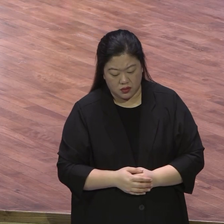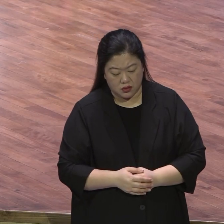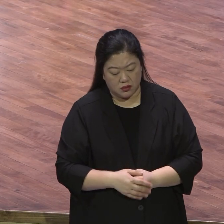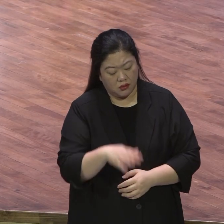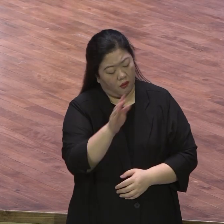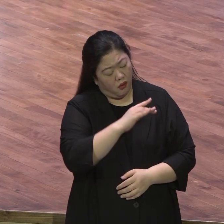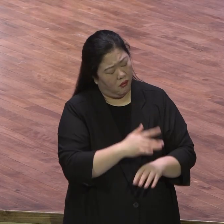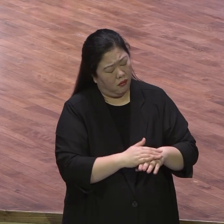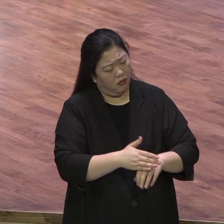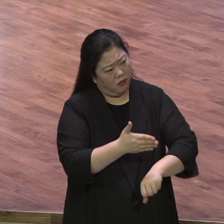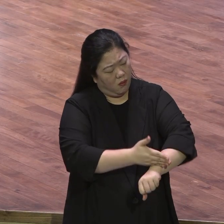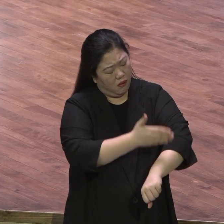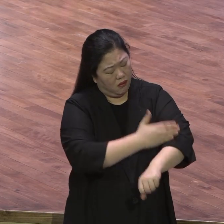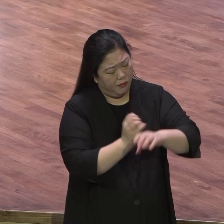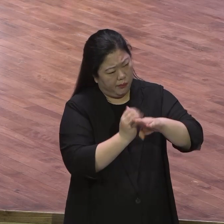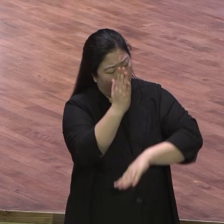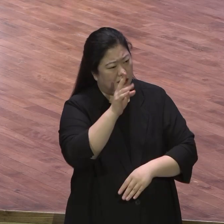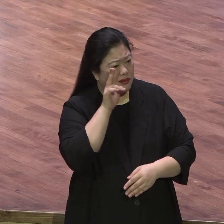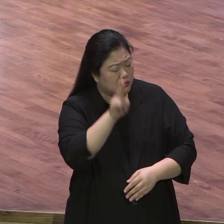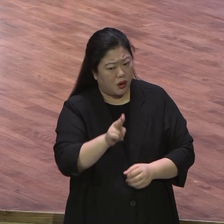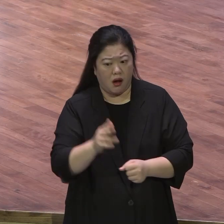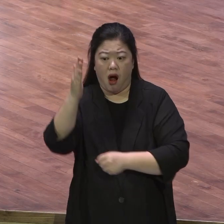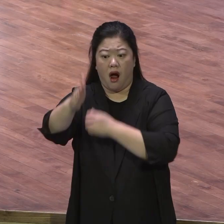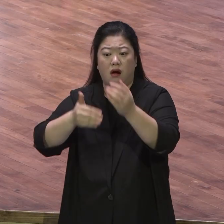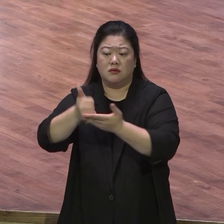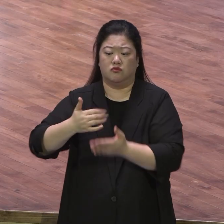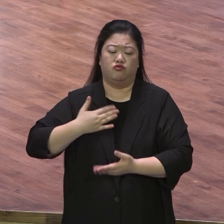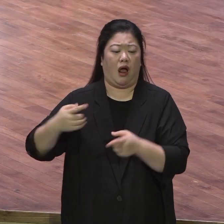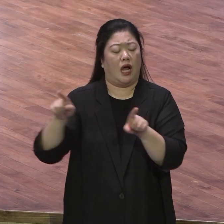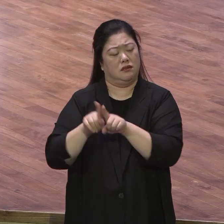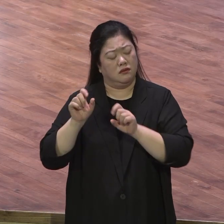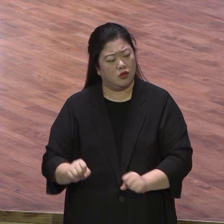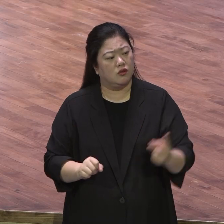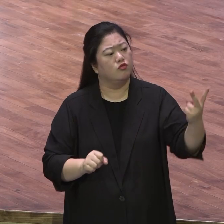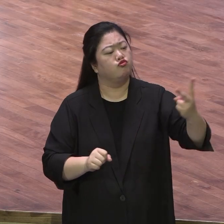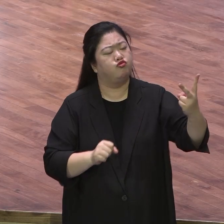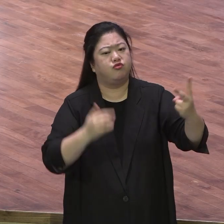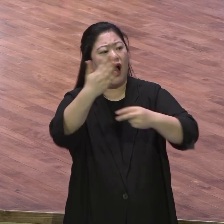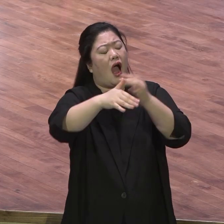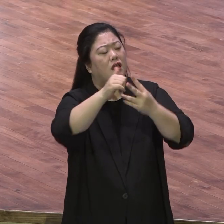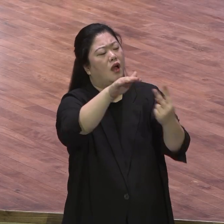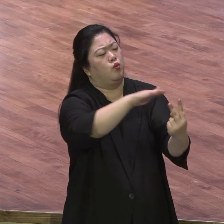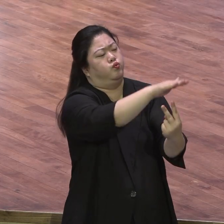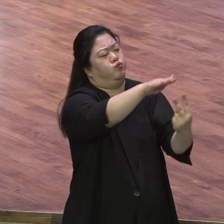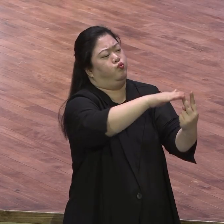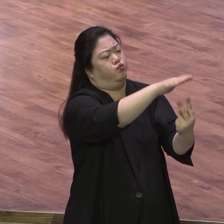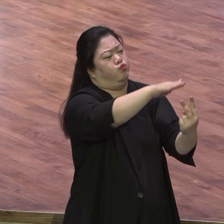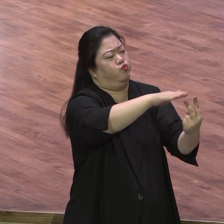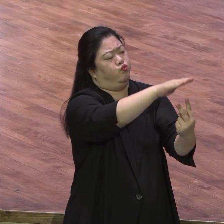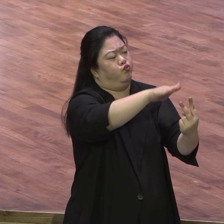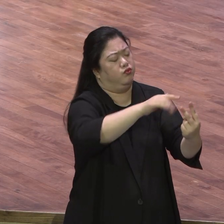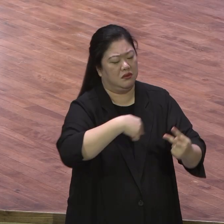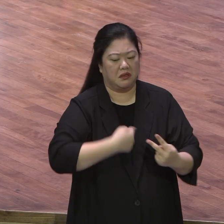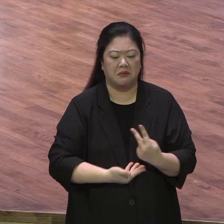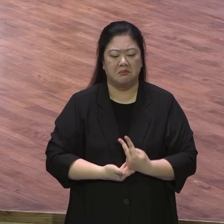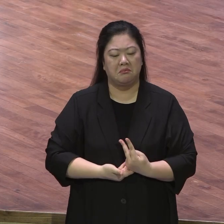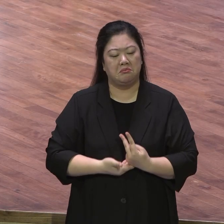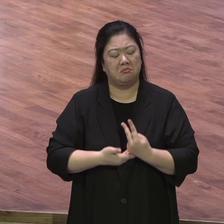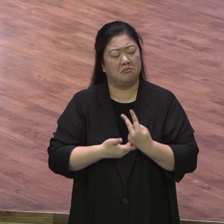거룩하고 여호와께서도 그들 중에 계시거늘 너희가 어찌하여 여호와의 총회 위에 스스로 높이느냐